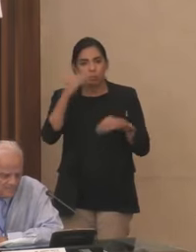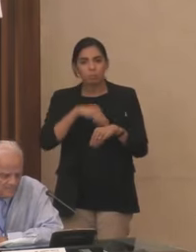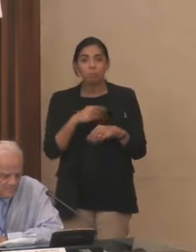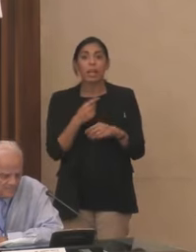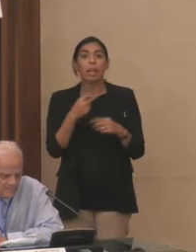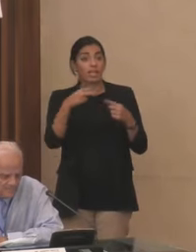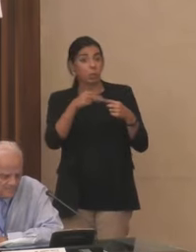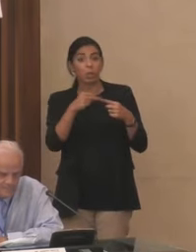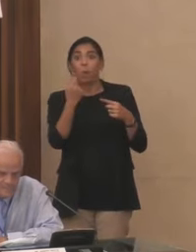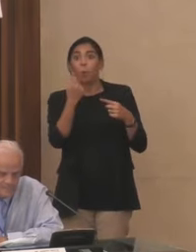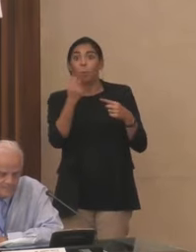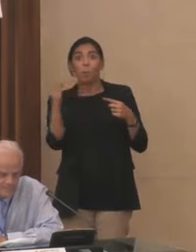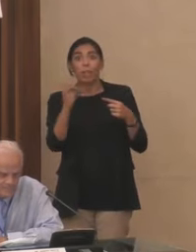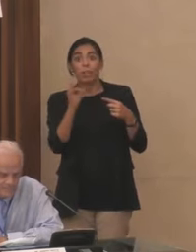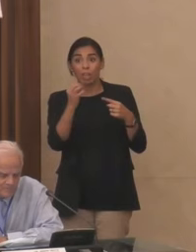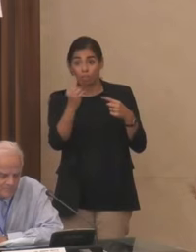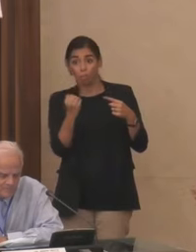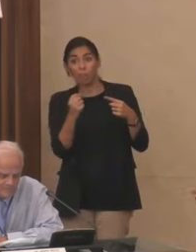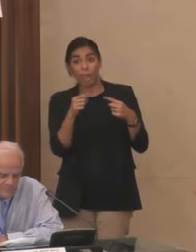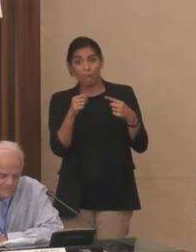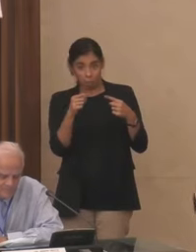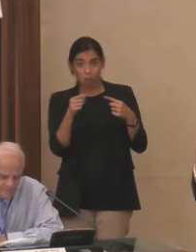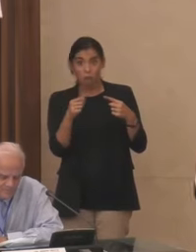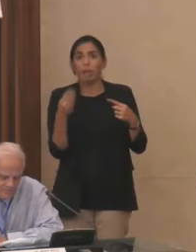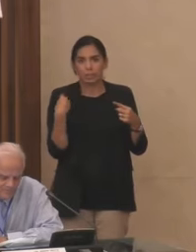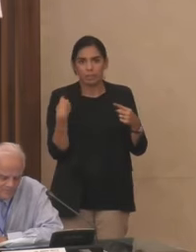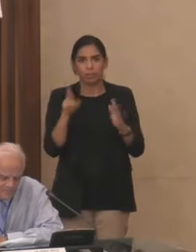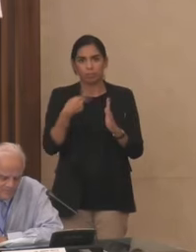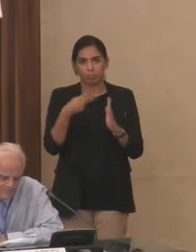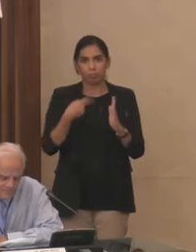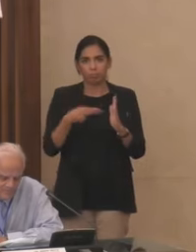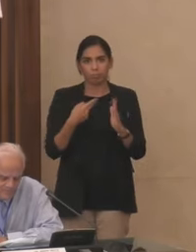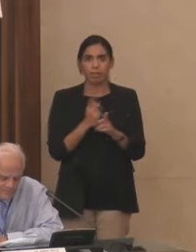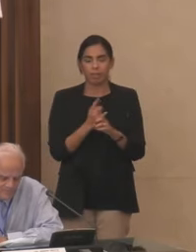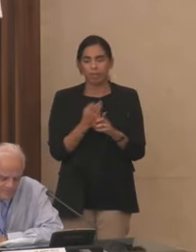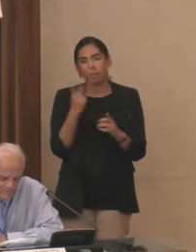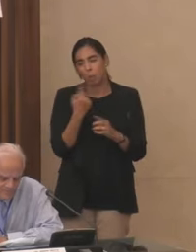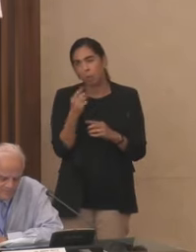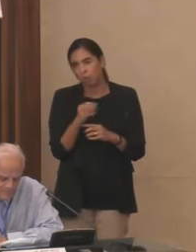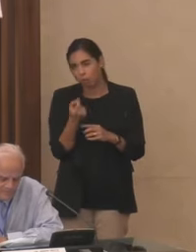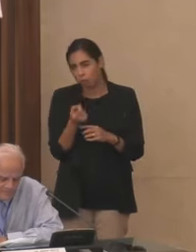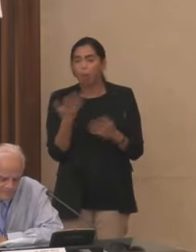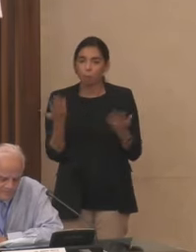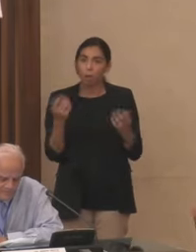di saturazione quando è scesa all'1%. Probabilmente non lo farà nessuno perché le oscillazioni ci sono, però può fare.